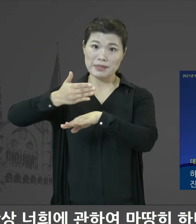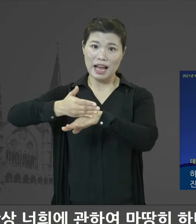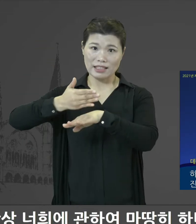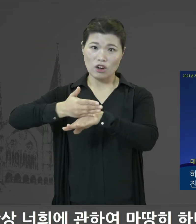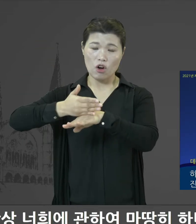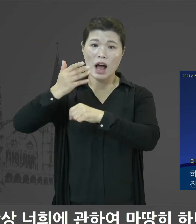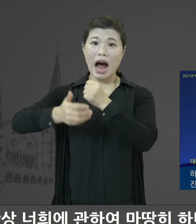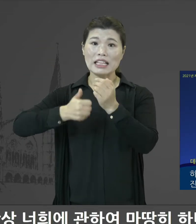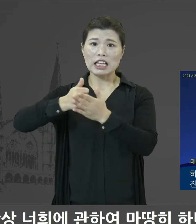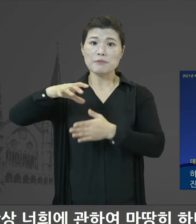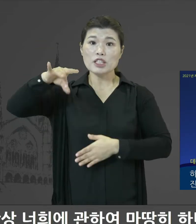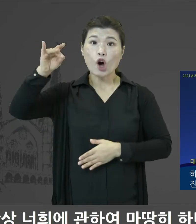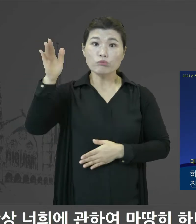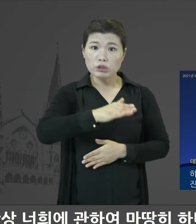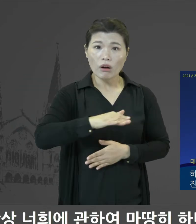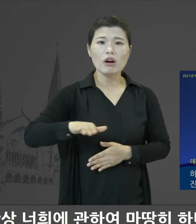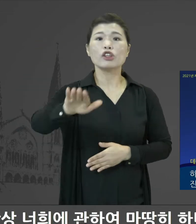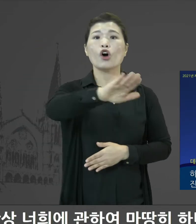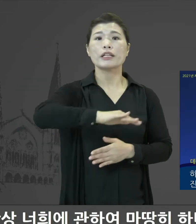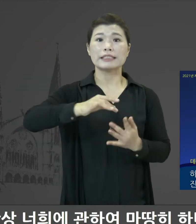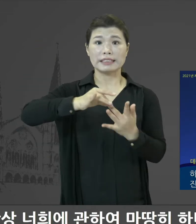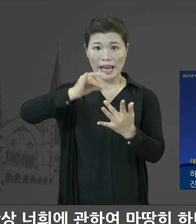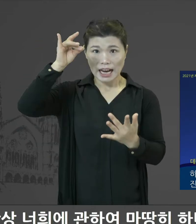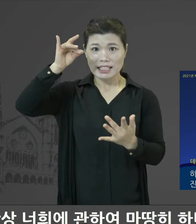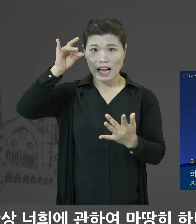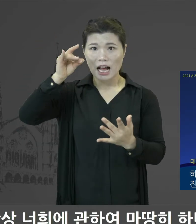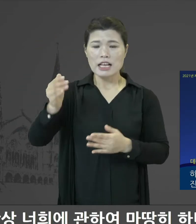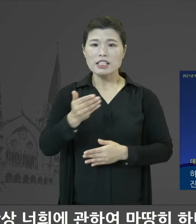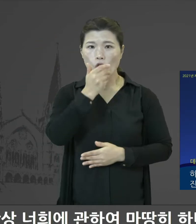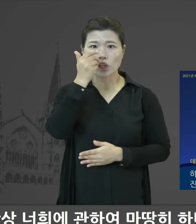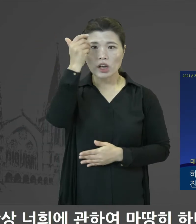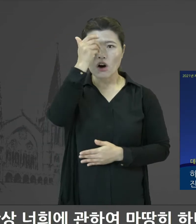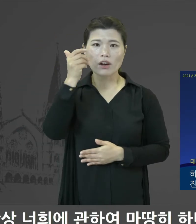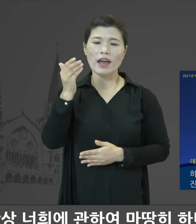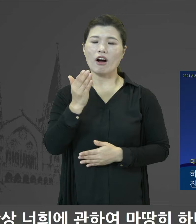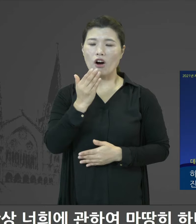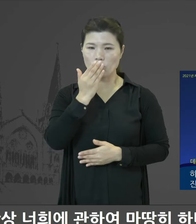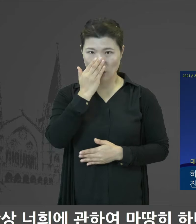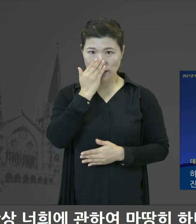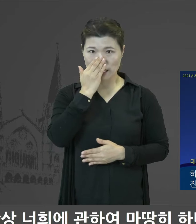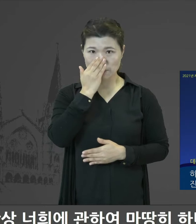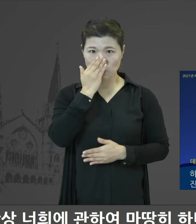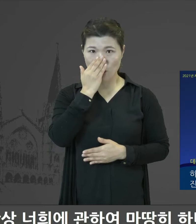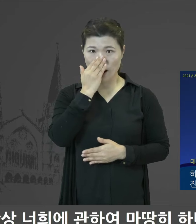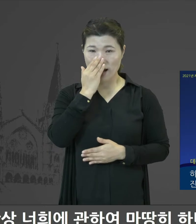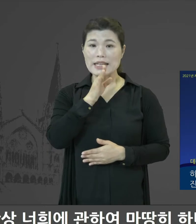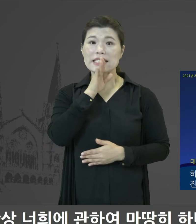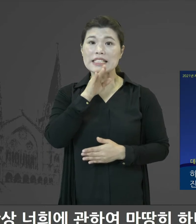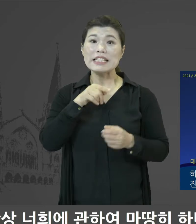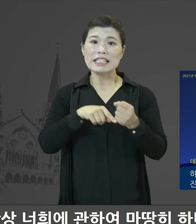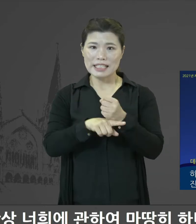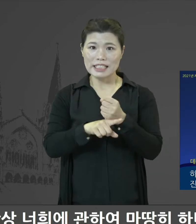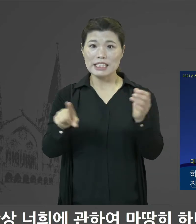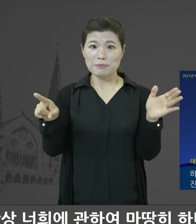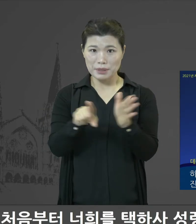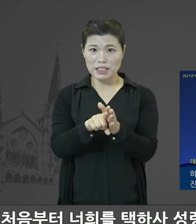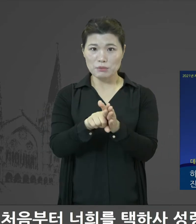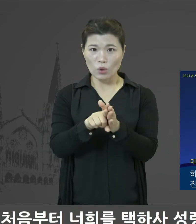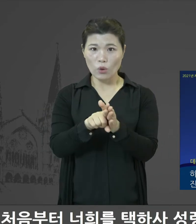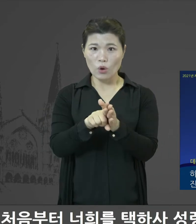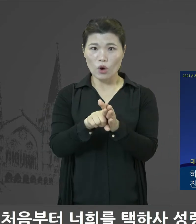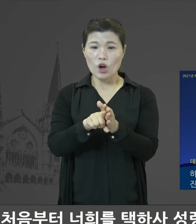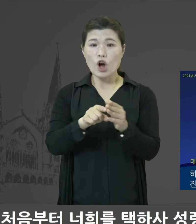하나님이 처음부터 너희를 택하사 성령의 거룩하게 하심과 진리를 믿음으로